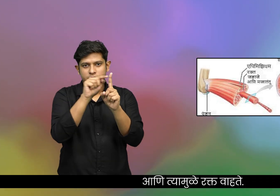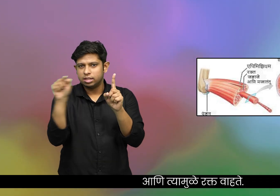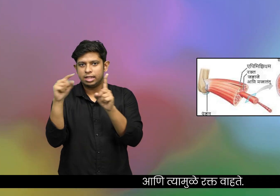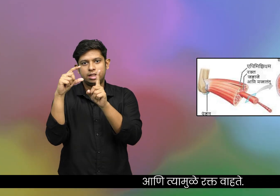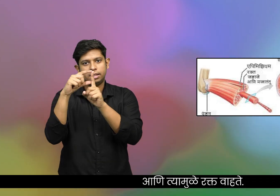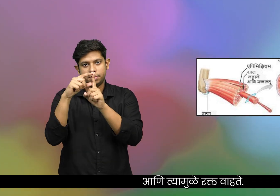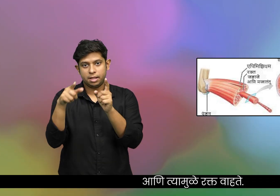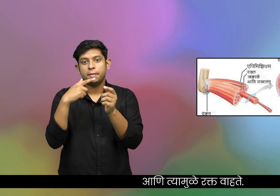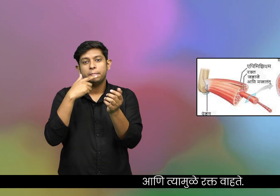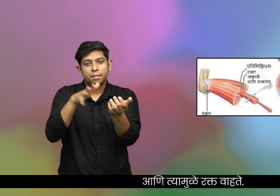त्यामुळे रक्त वाहते.